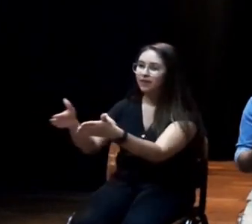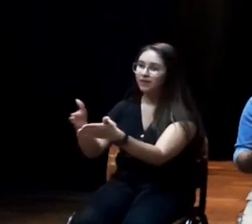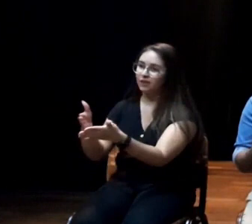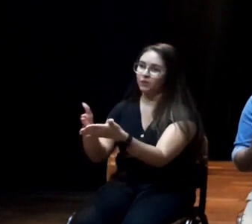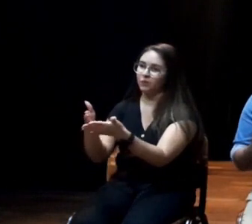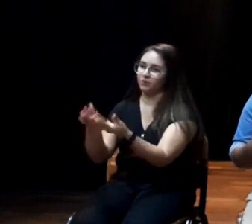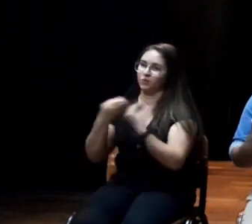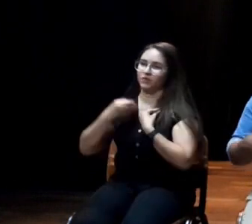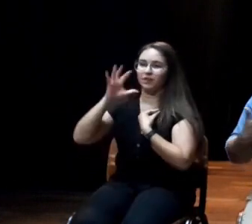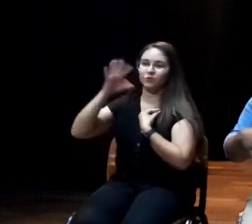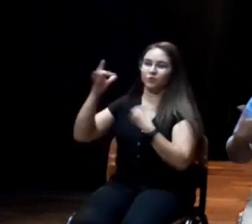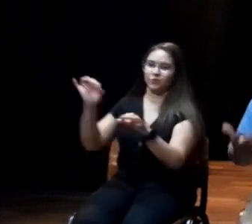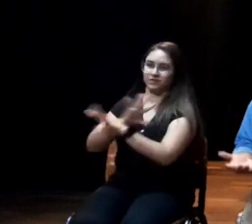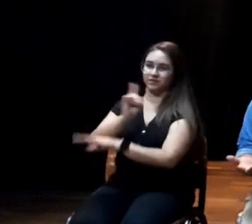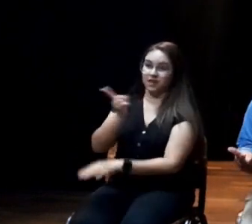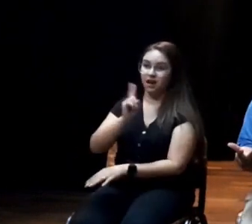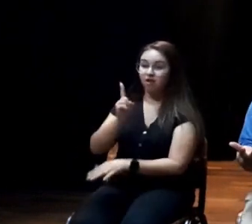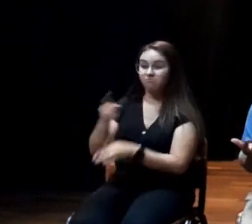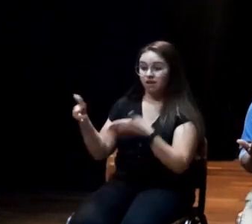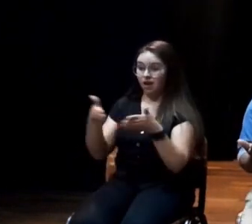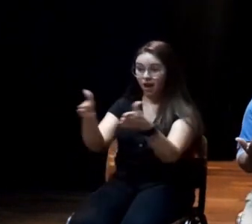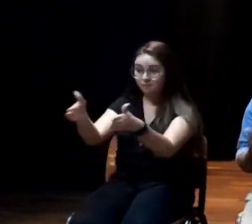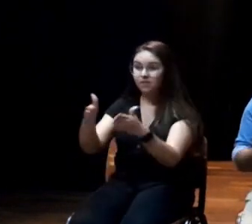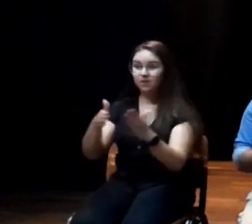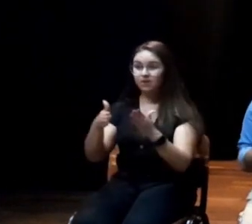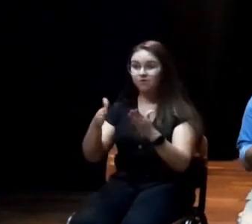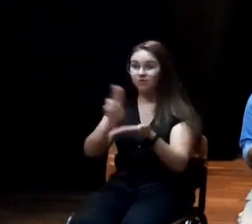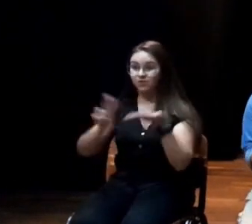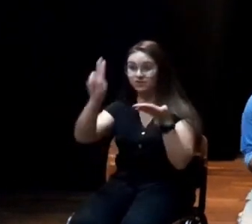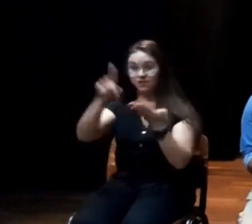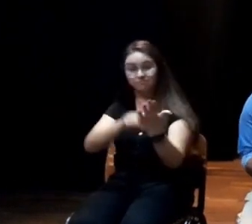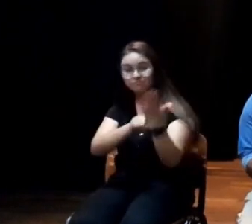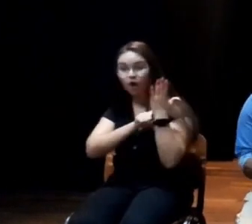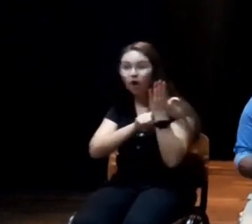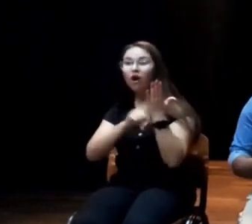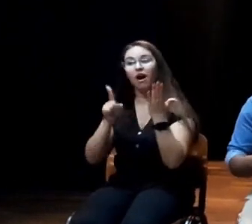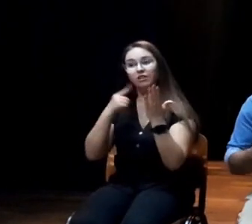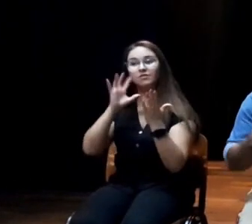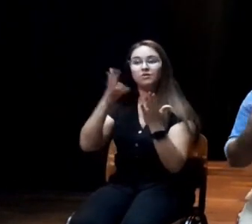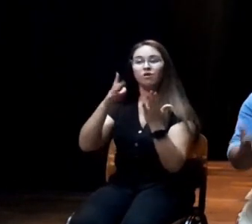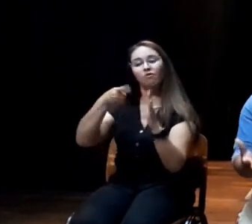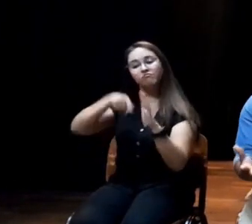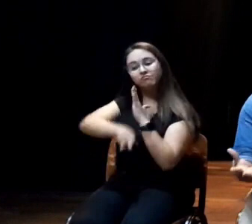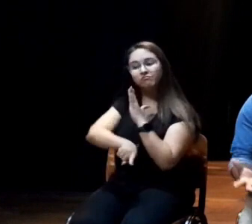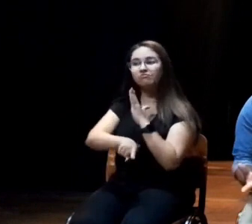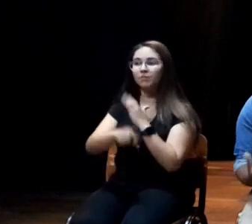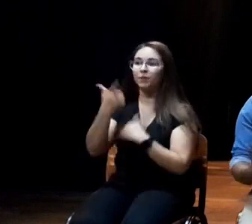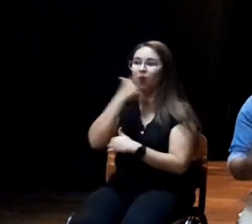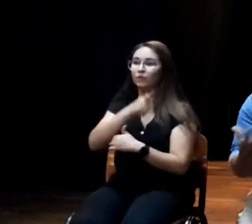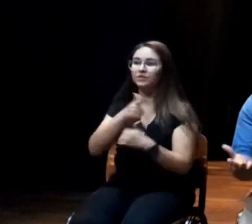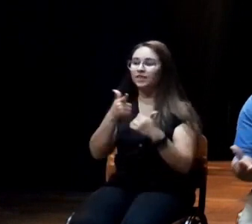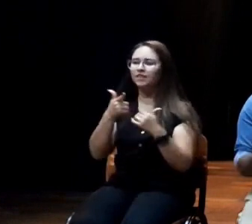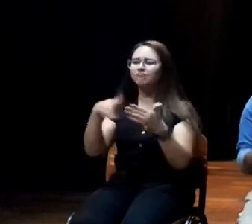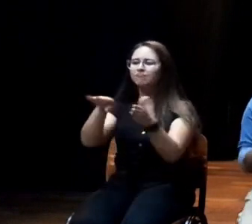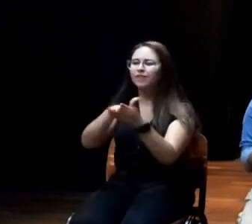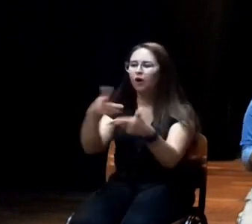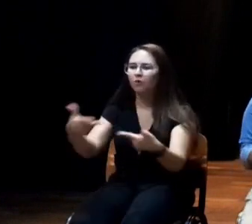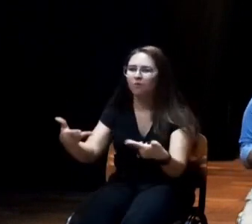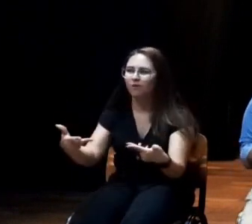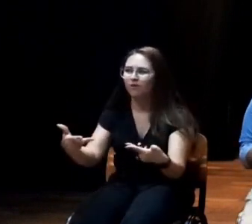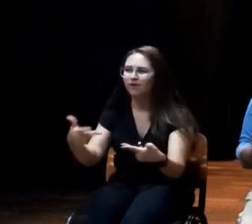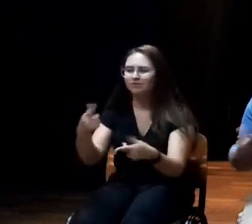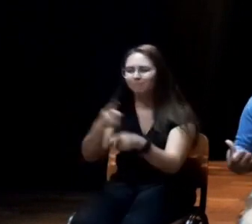apresenta caminhos. E aí, a partir desses caminhos que a universidade nos apresenta, a gente se aprofunda para poder chegar em algum lugar ou alguma